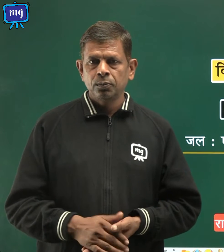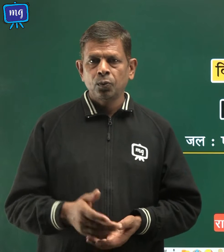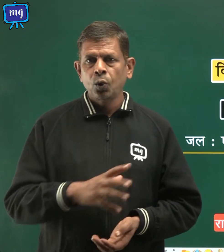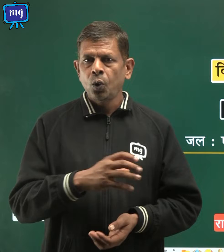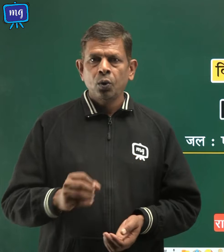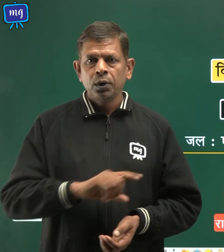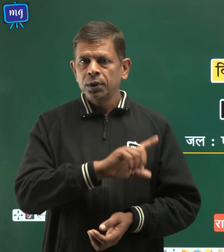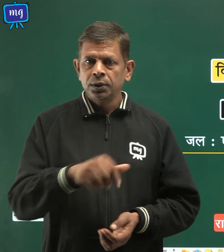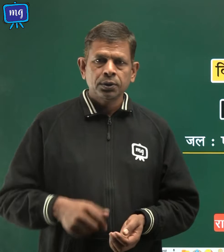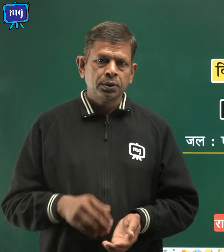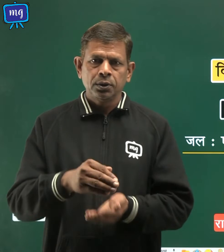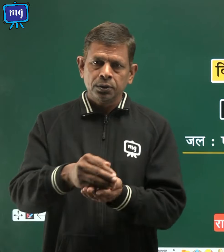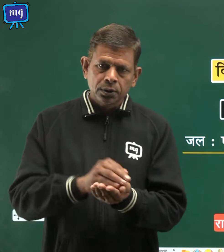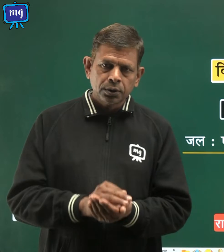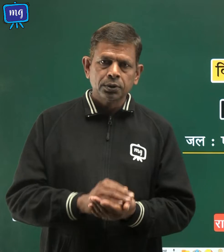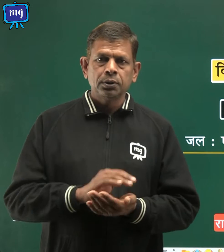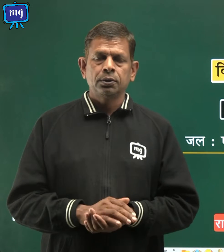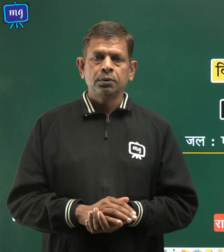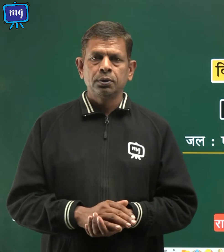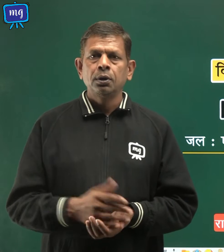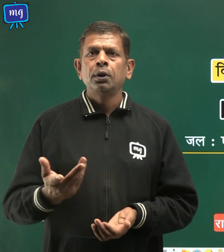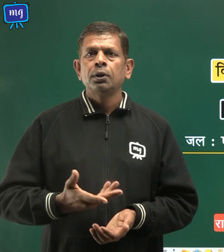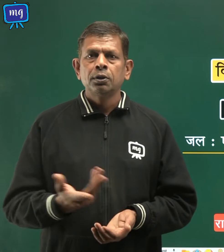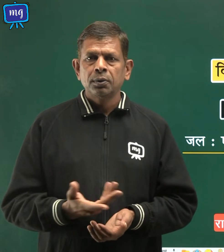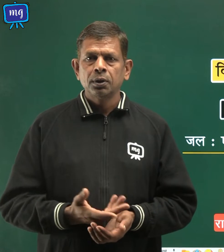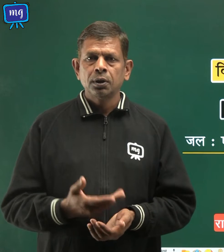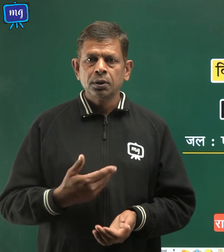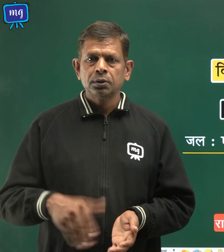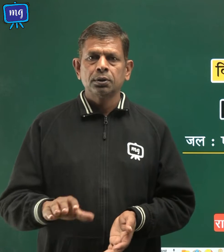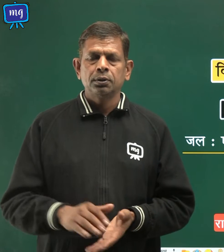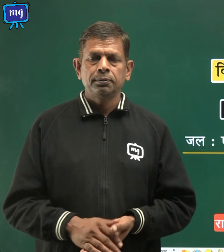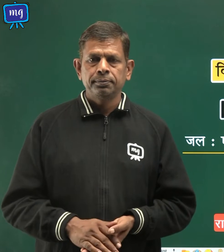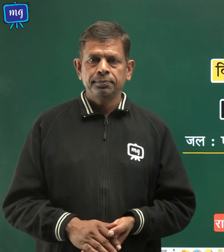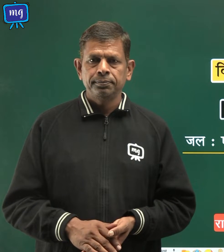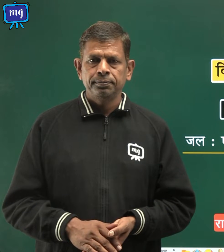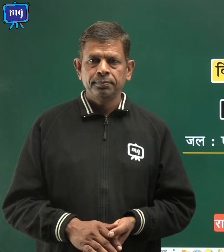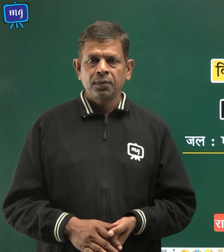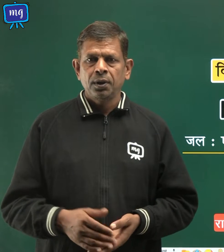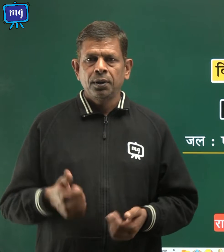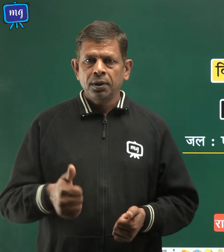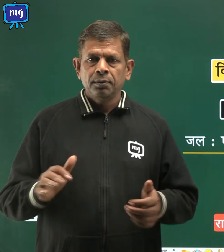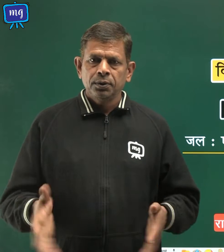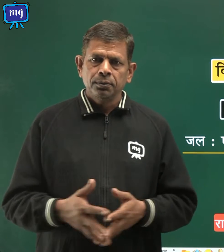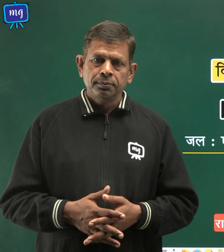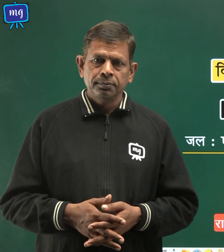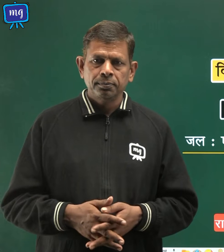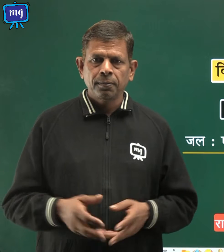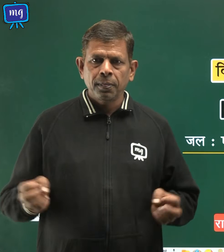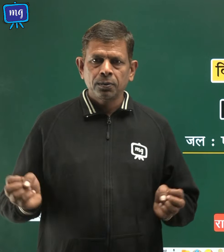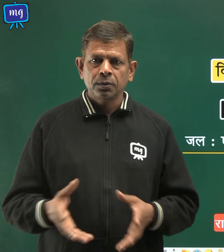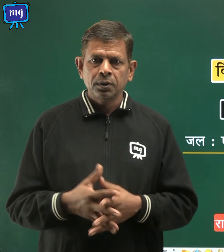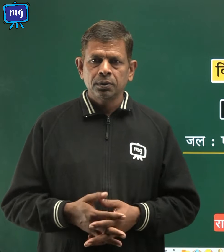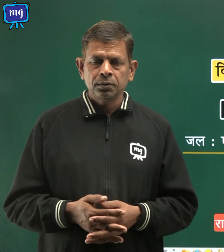और हम इसका संरक्षण किस प्रकार कर सकते हैं। ठीक है बच्चों, शुरू